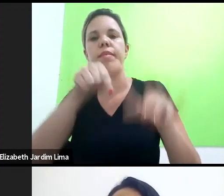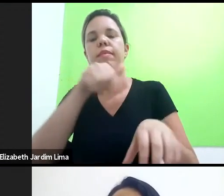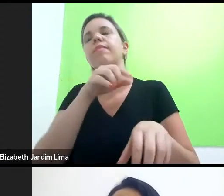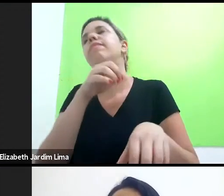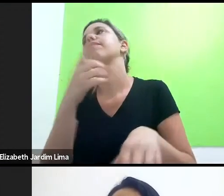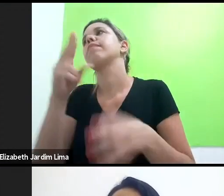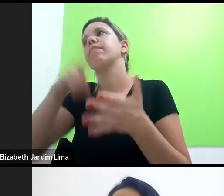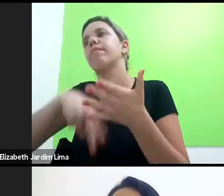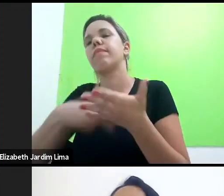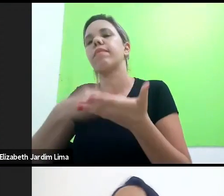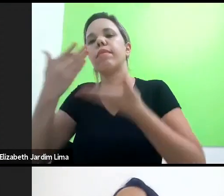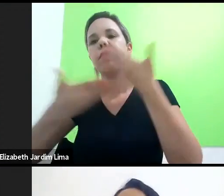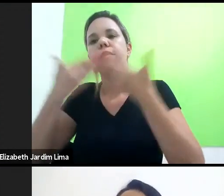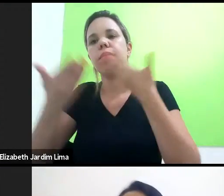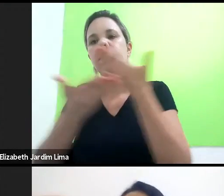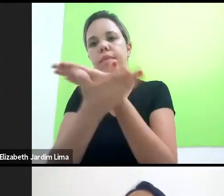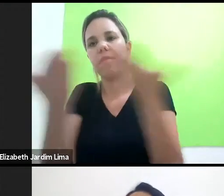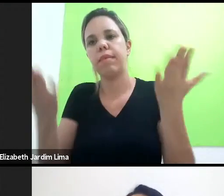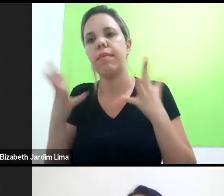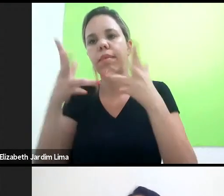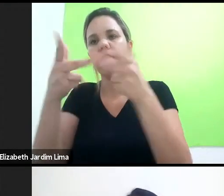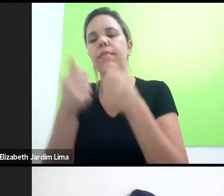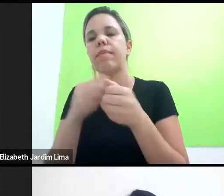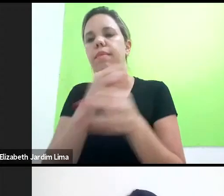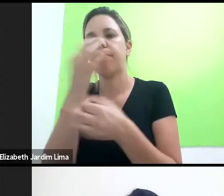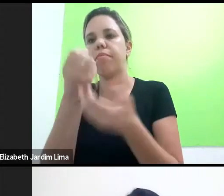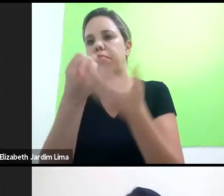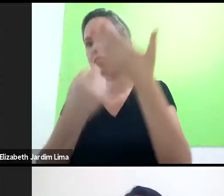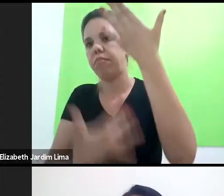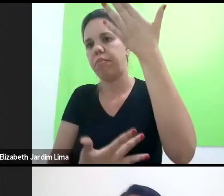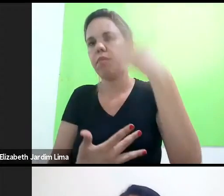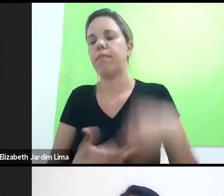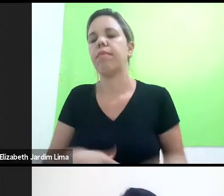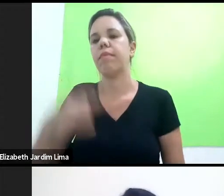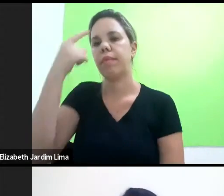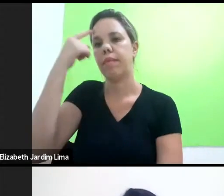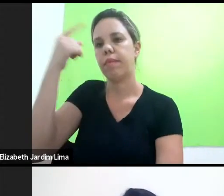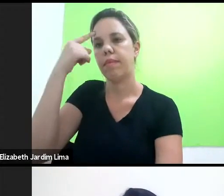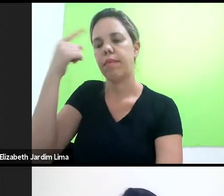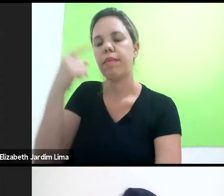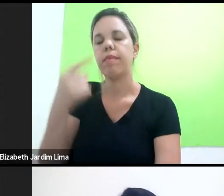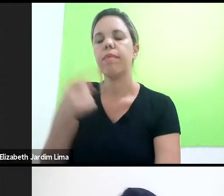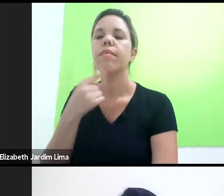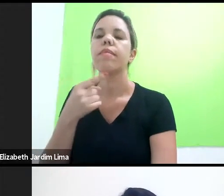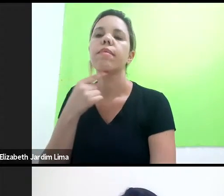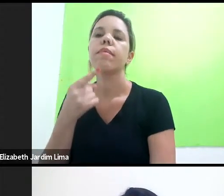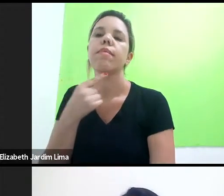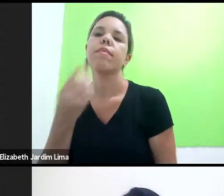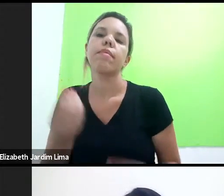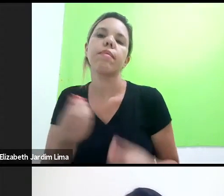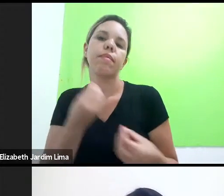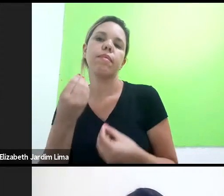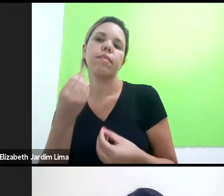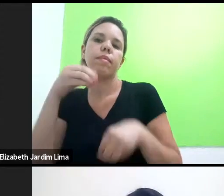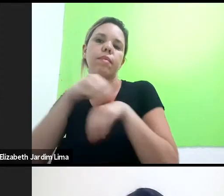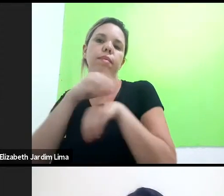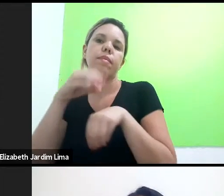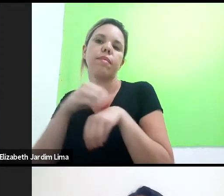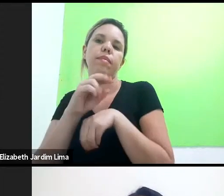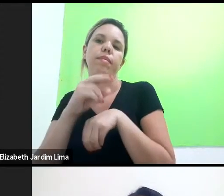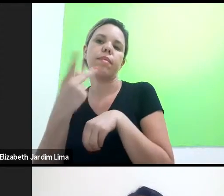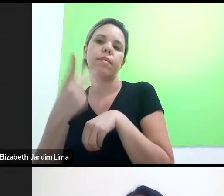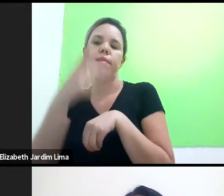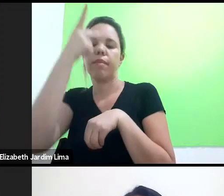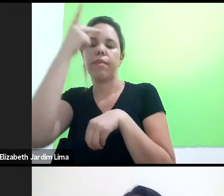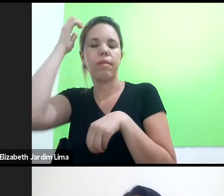os elogios a vocês, que foram inúmeros, e uma ideia de abordar também aqui um pouquinho essa ideia de trazer retorno para os seus.